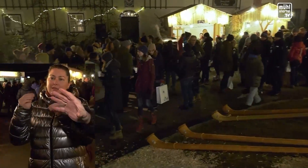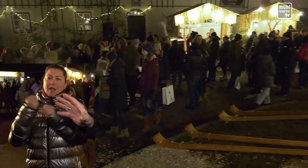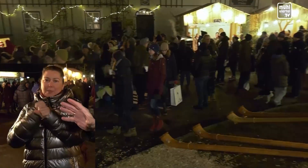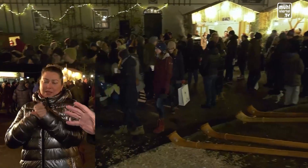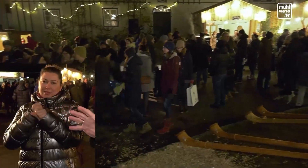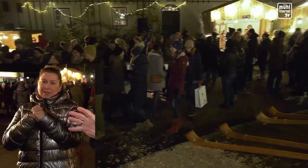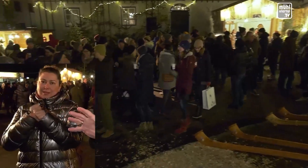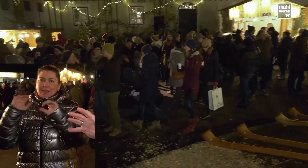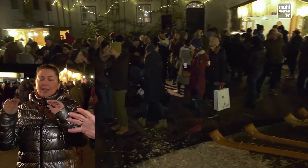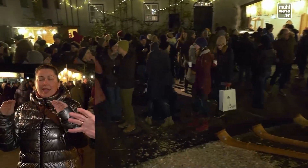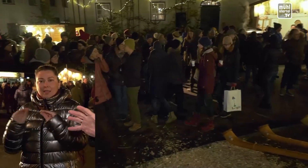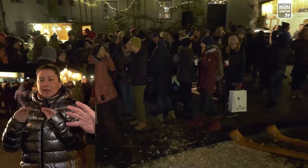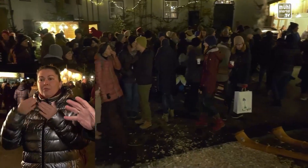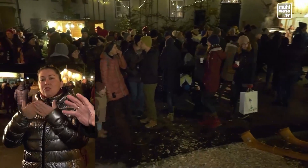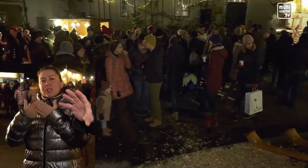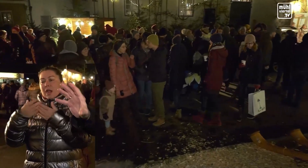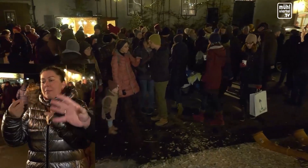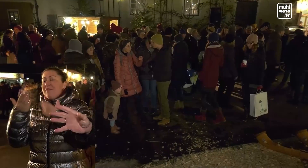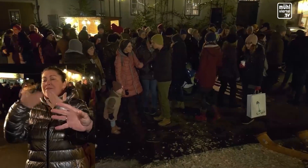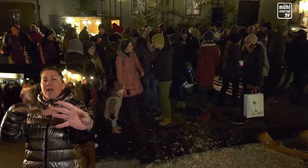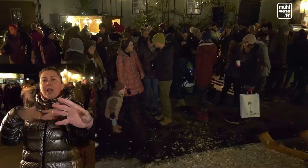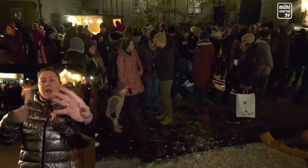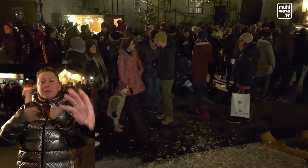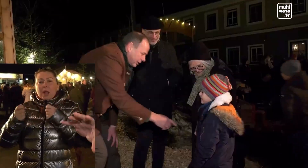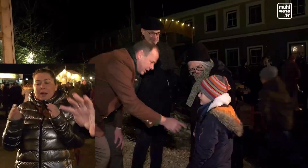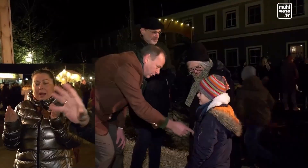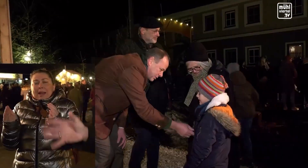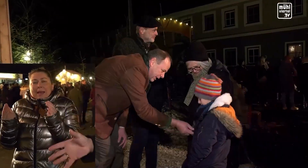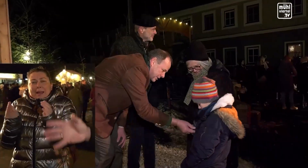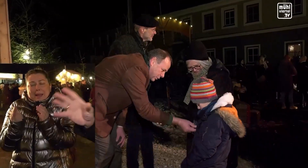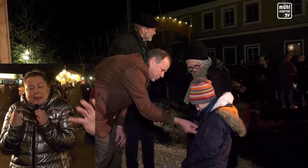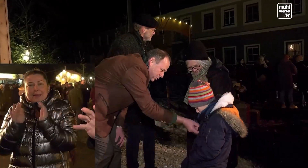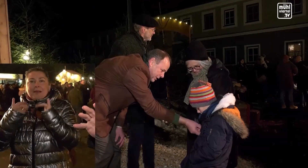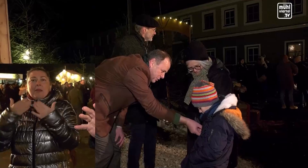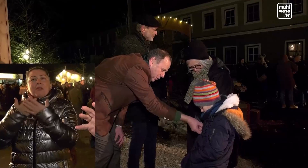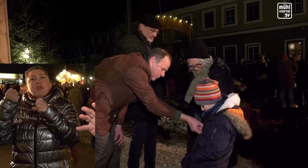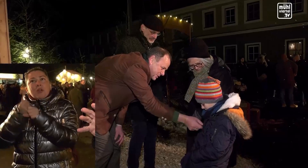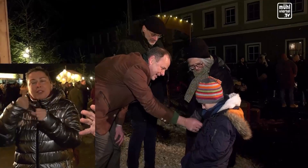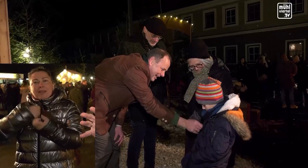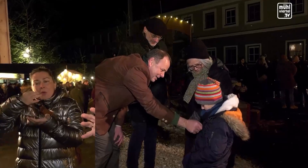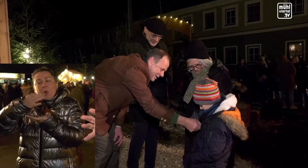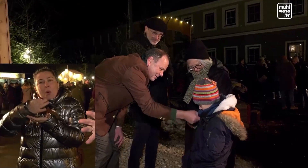auch der Weihnachtsmarkt relativ klein. Und mitten im Ort, in der Verbindung mit der Gemeinde Schenkenfelden,